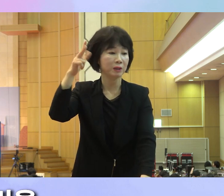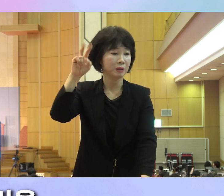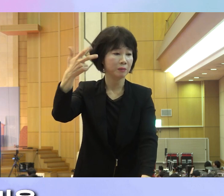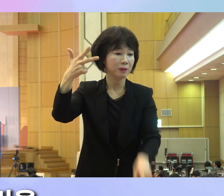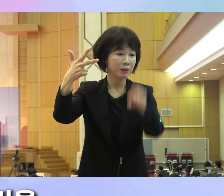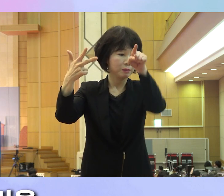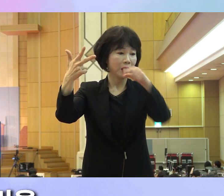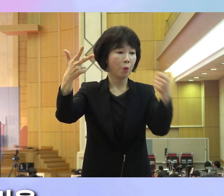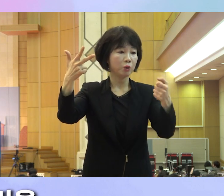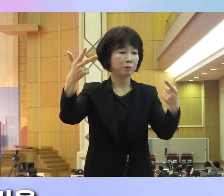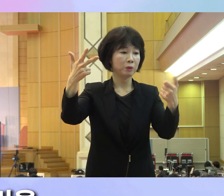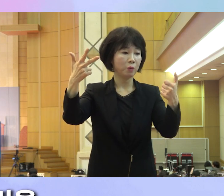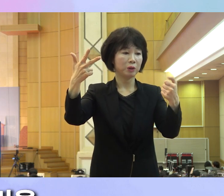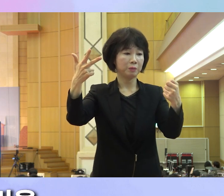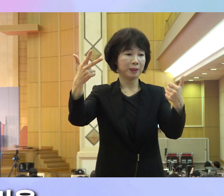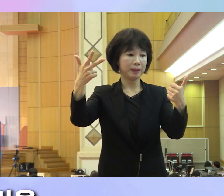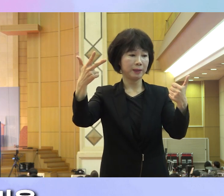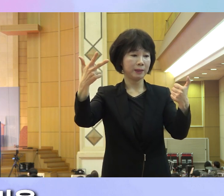마태복음 27장,